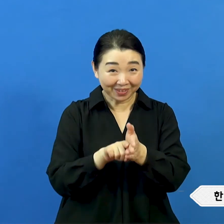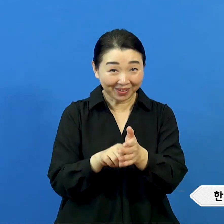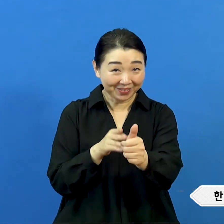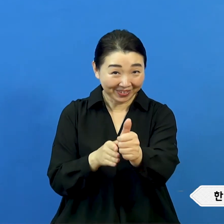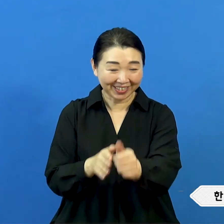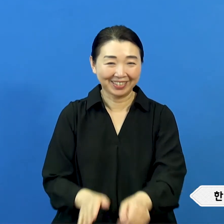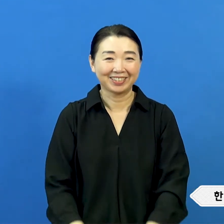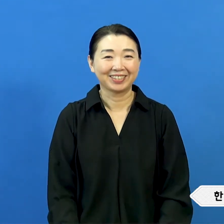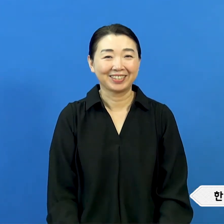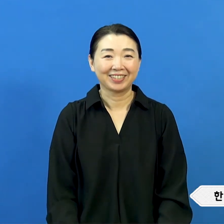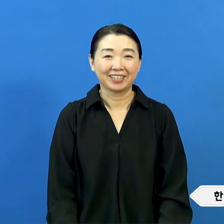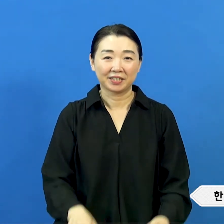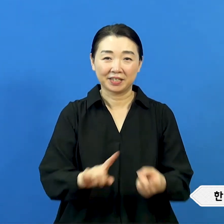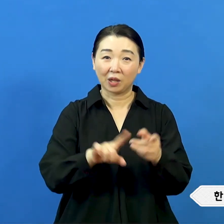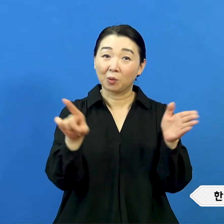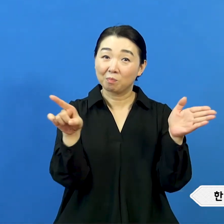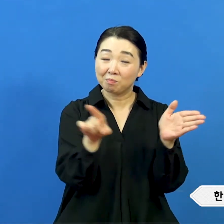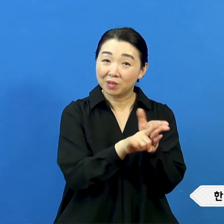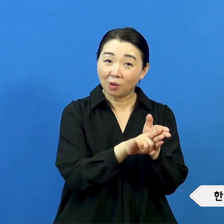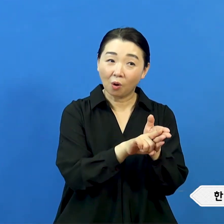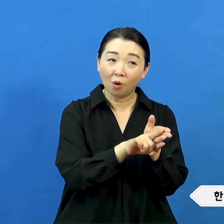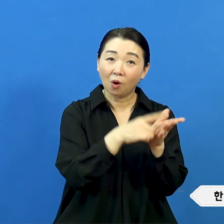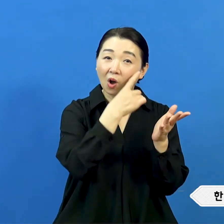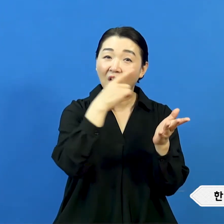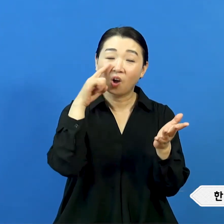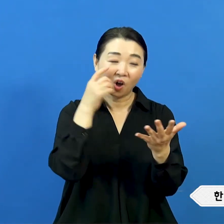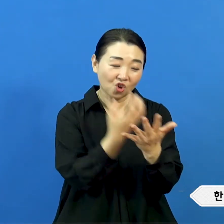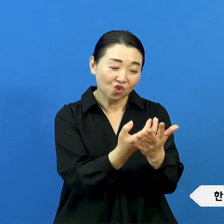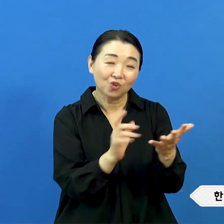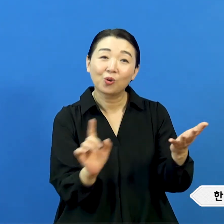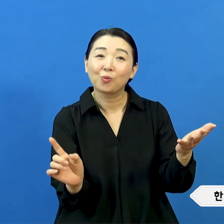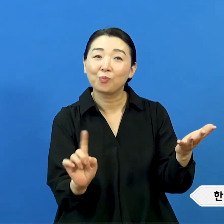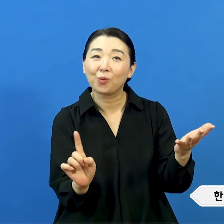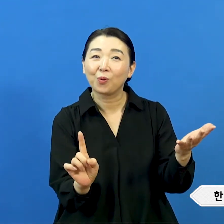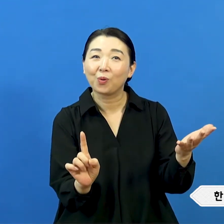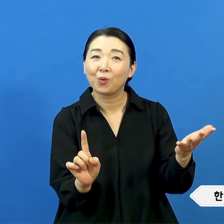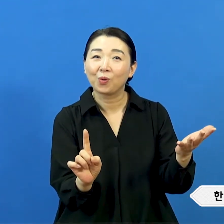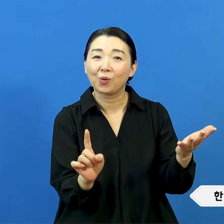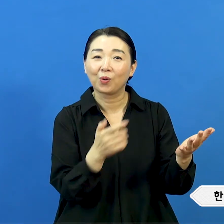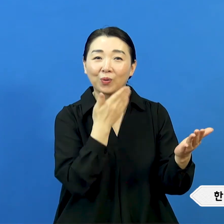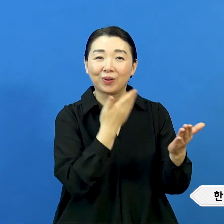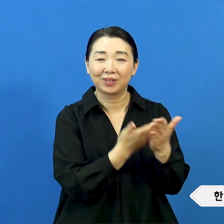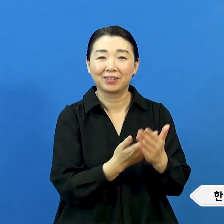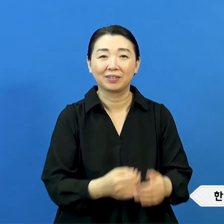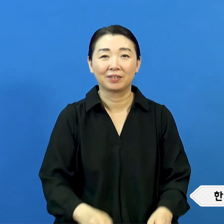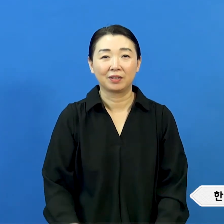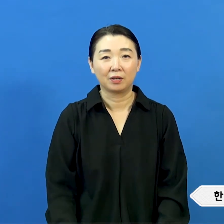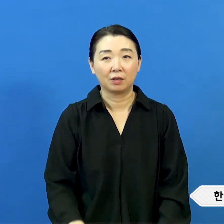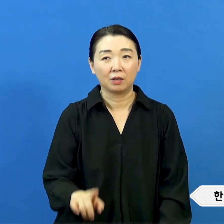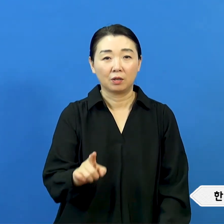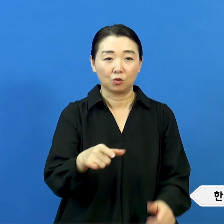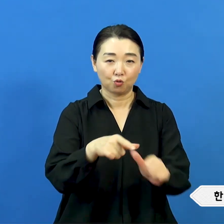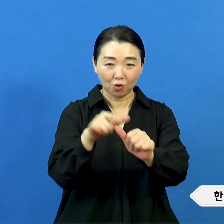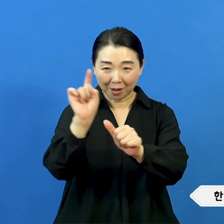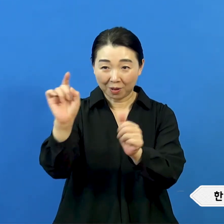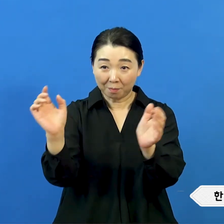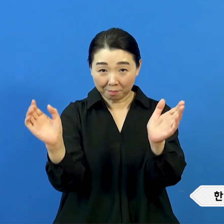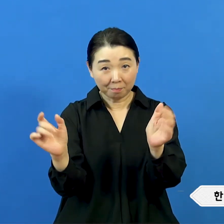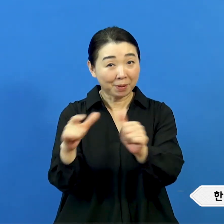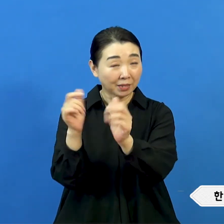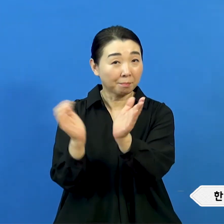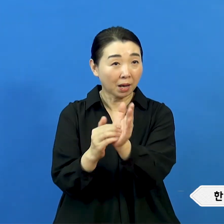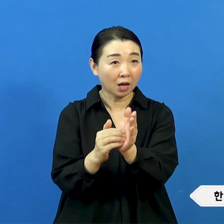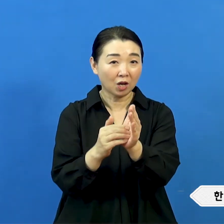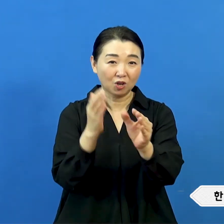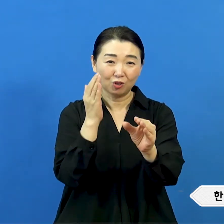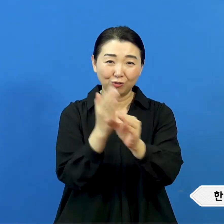그러면 그렇게 믿을 수 있는 근거가 무엇입니까? 그게 중요합니다. 한번 구원받은 사람은 절대로